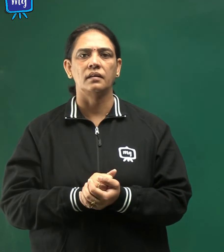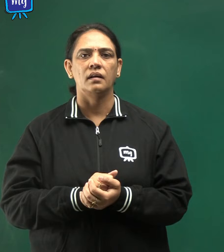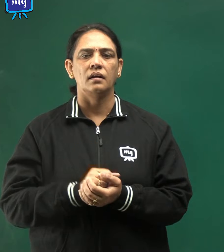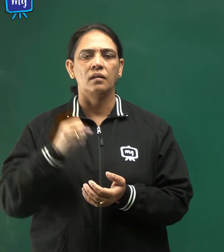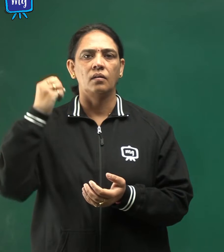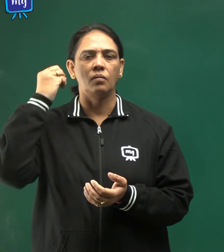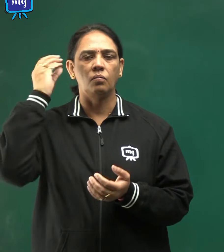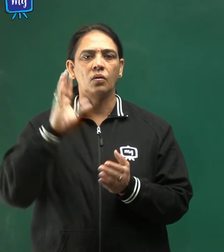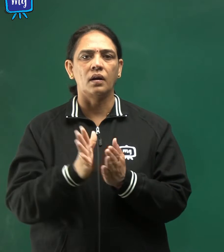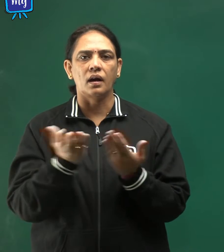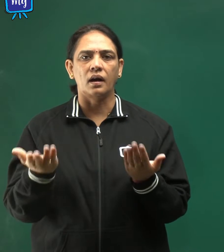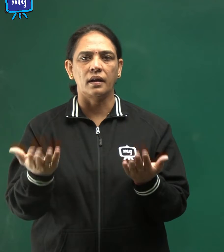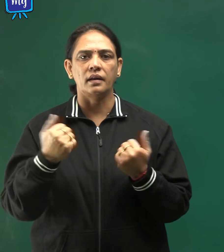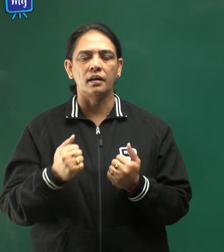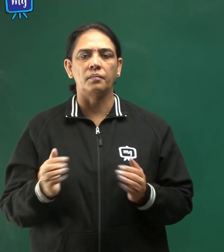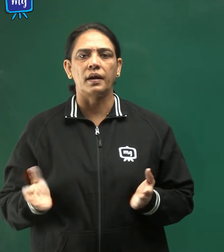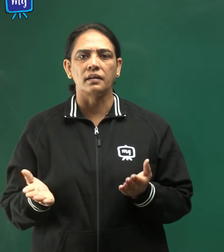पुस्तकें आने की प्रायिकता